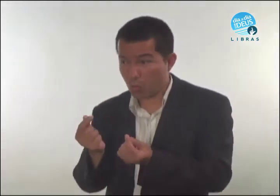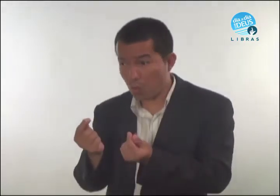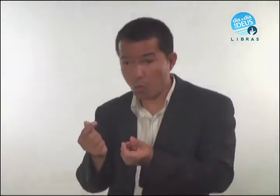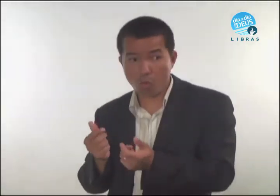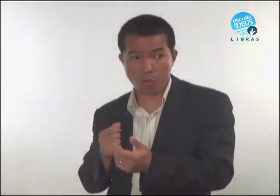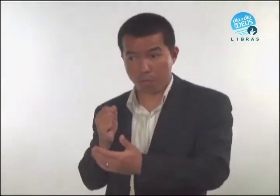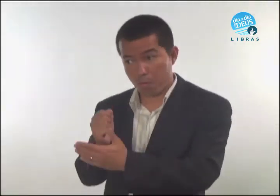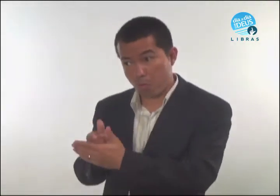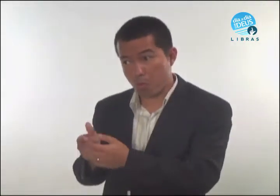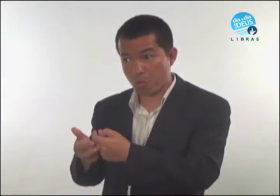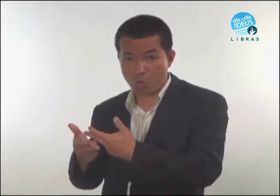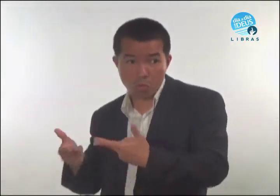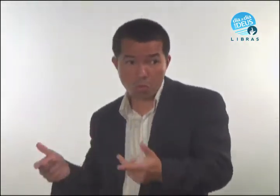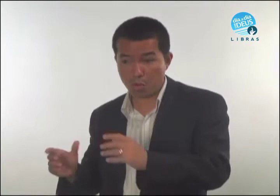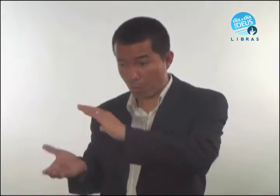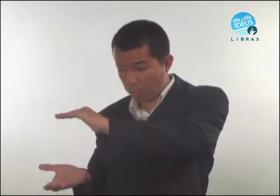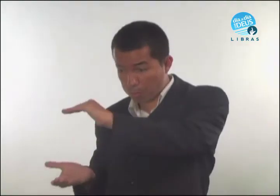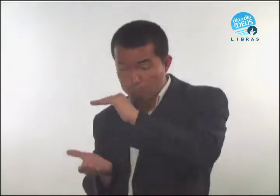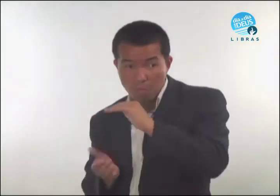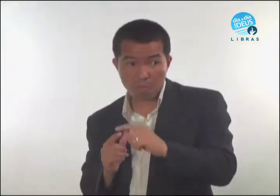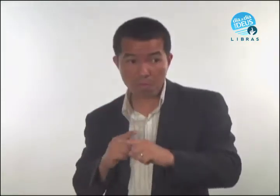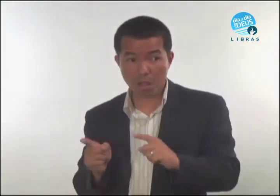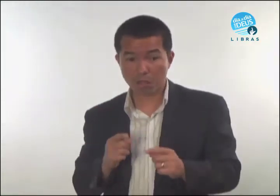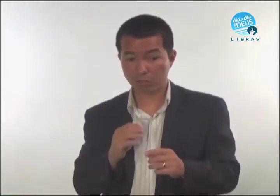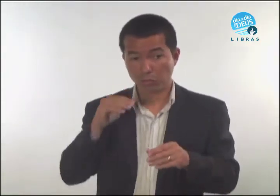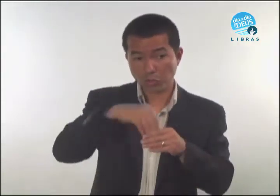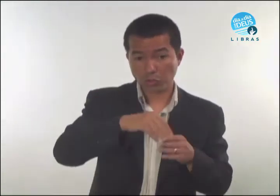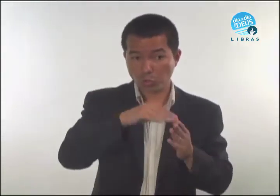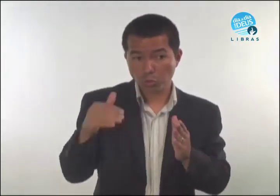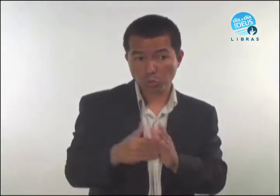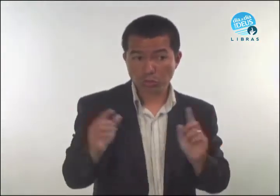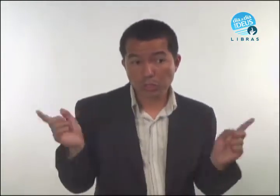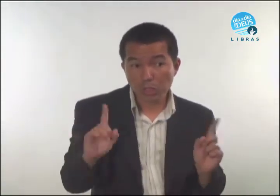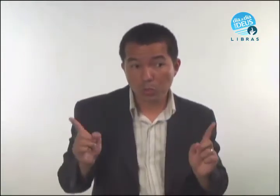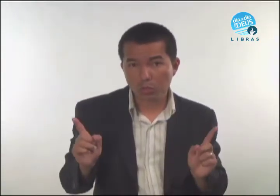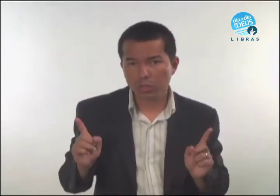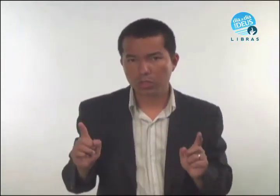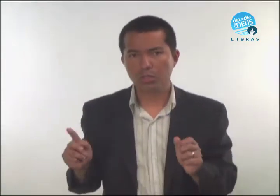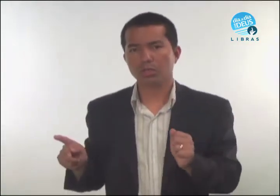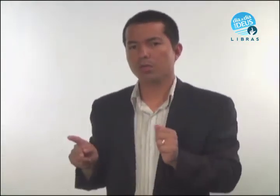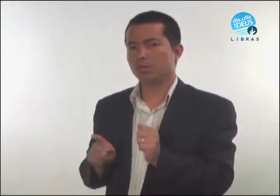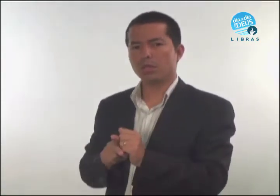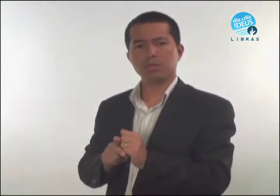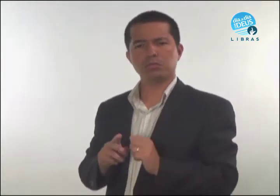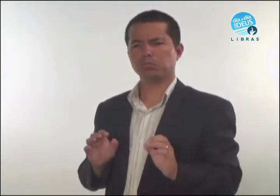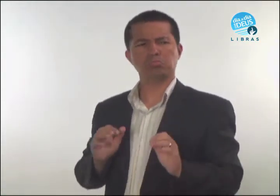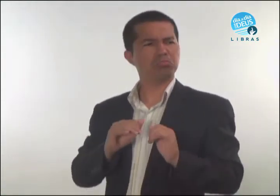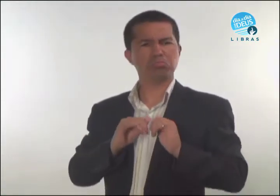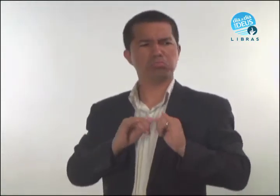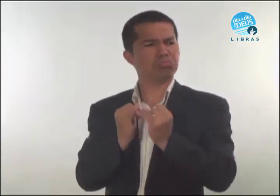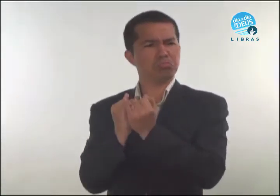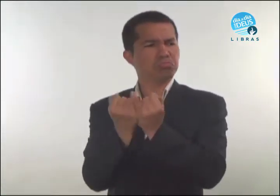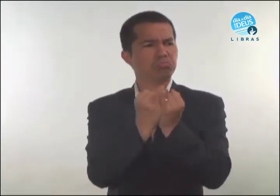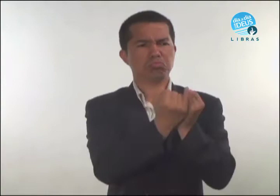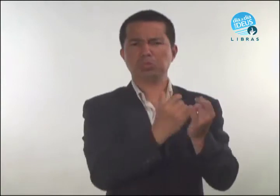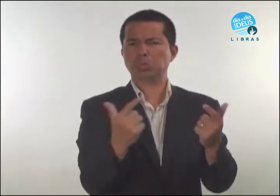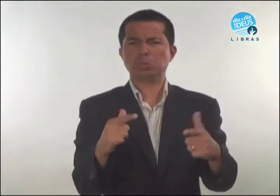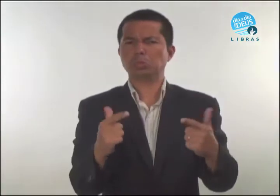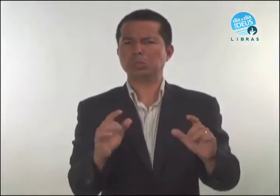foi revelado publicamente, para que toda a igreja pudesse saber que mentir ao Espírito Santo é profanar